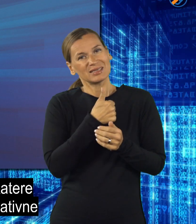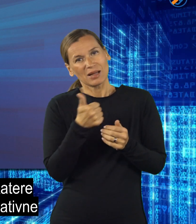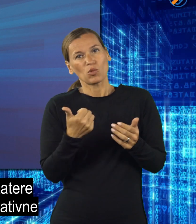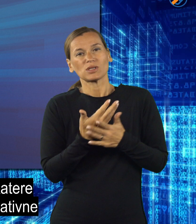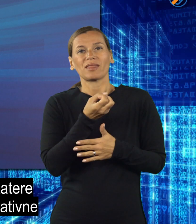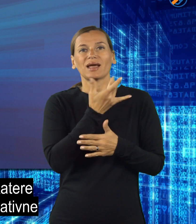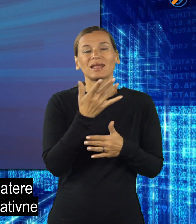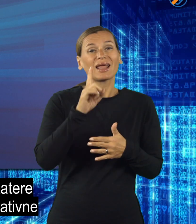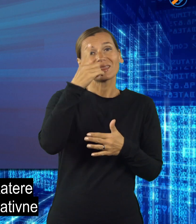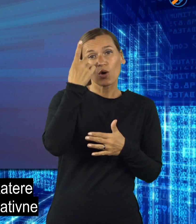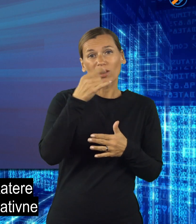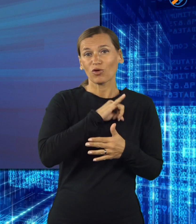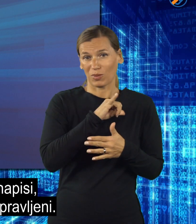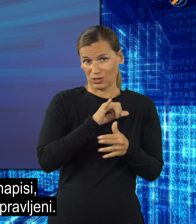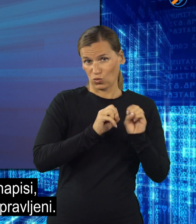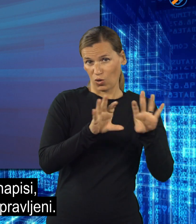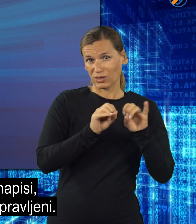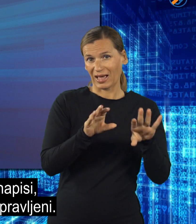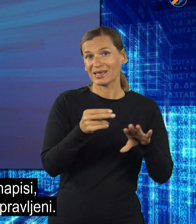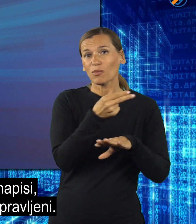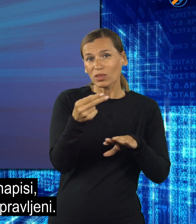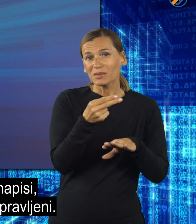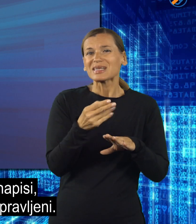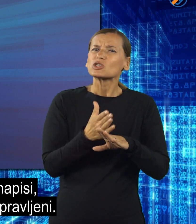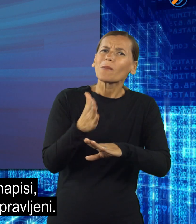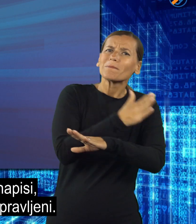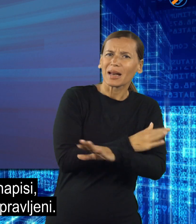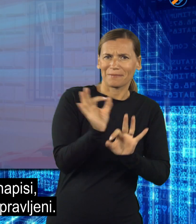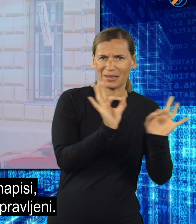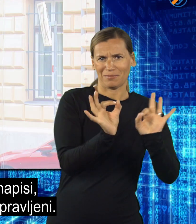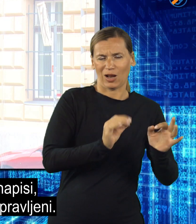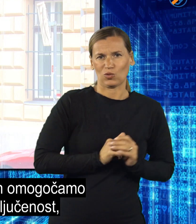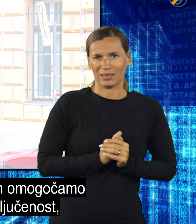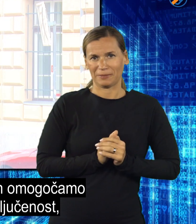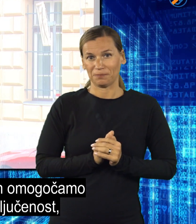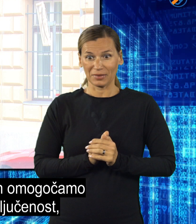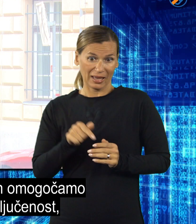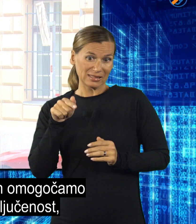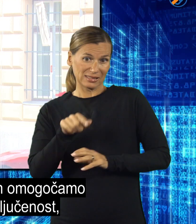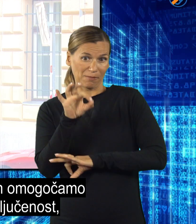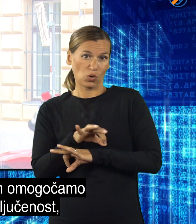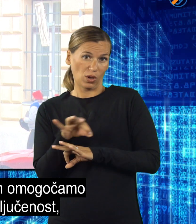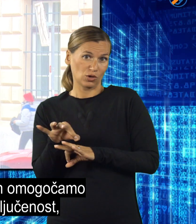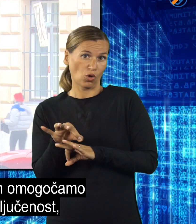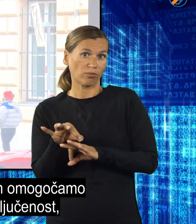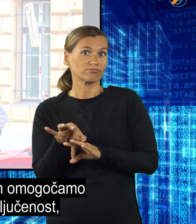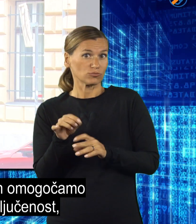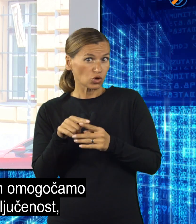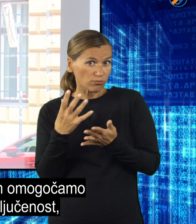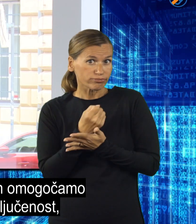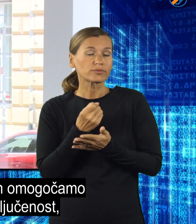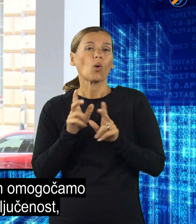za nekatere dnevno informativne oddaje, za podnapise, ki so predpripravljeni. Zaradi tega, ker nenazadnje s tem